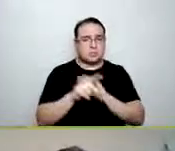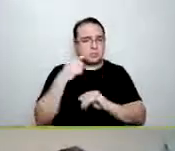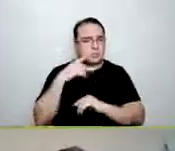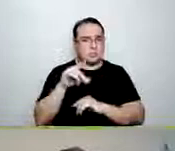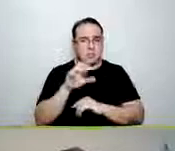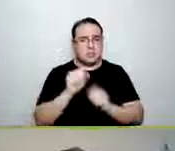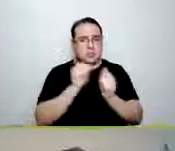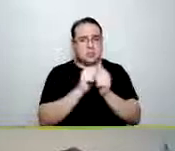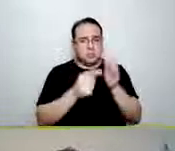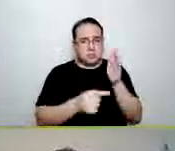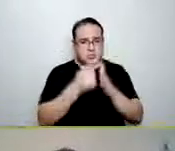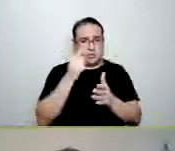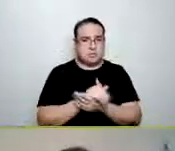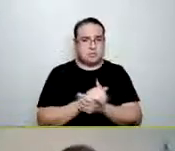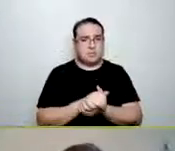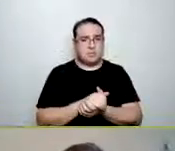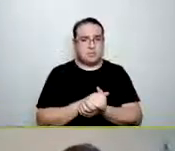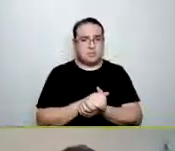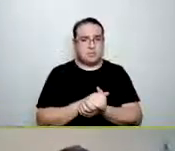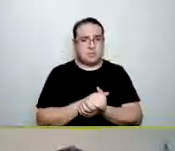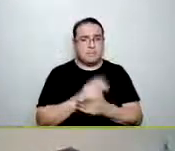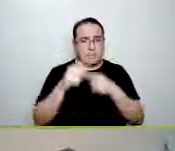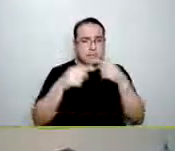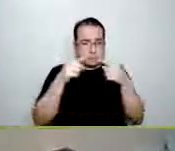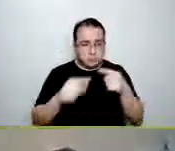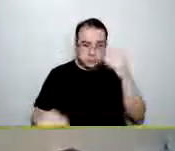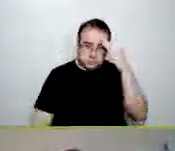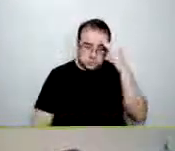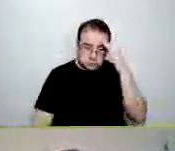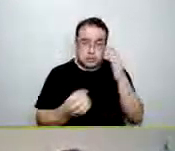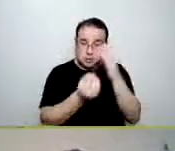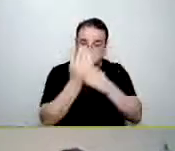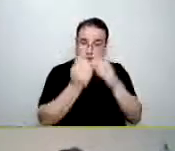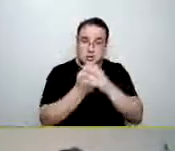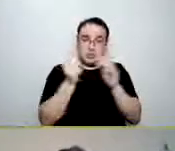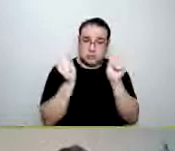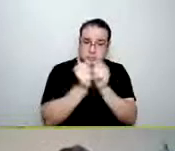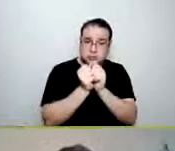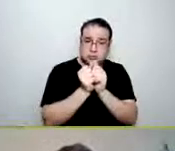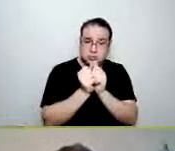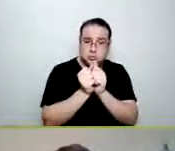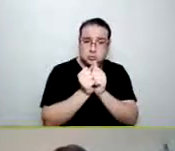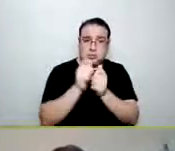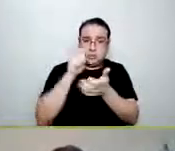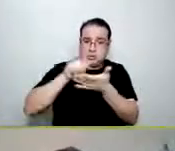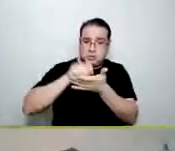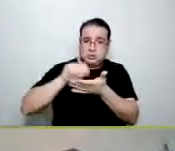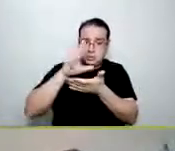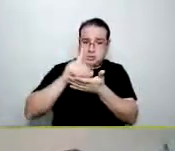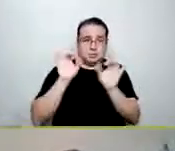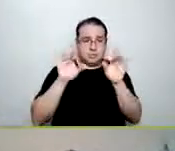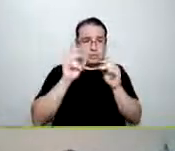dados primários. Disso, a gente cria, em cima disso, a gente cria anotação, especialmente